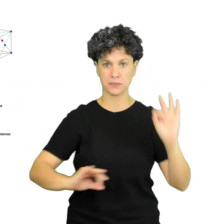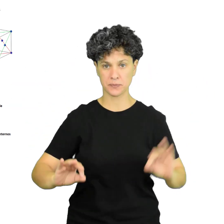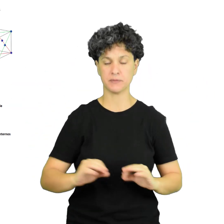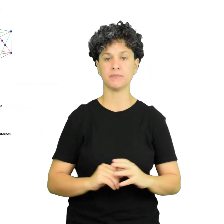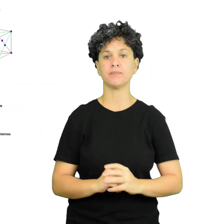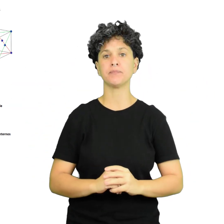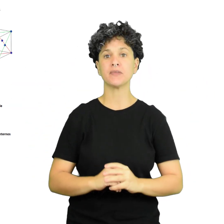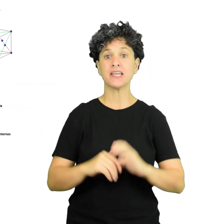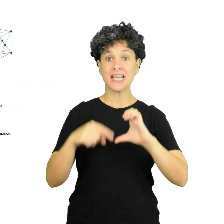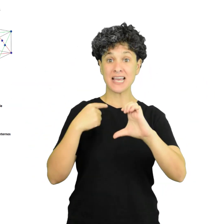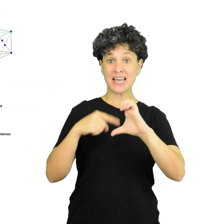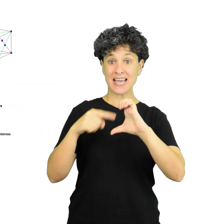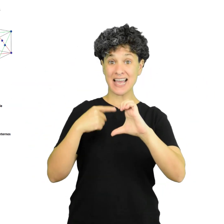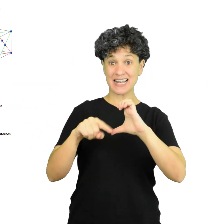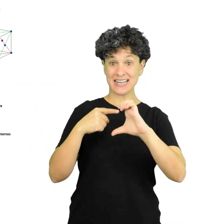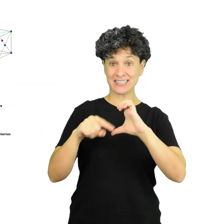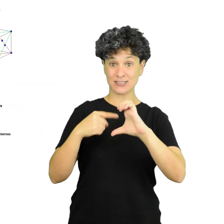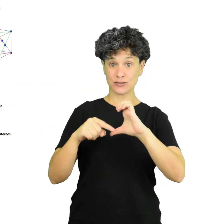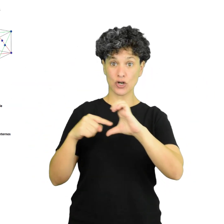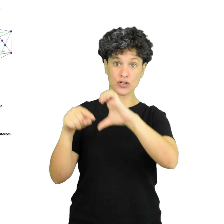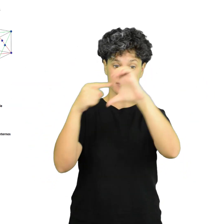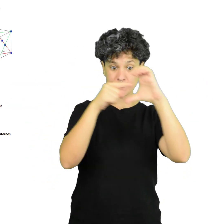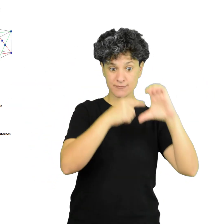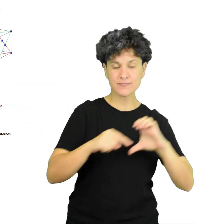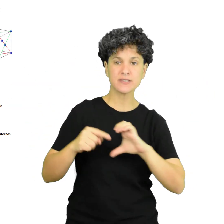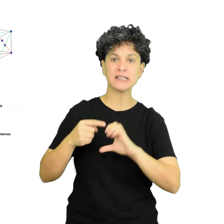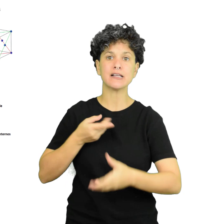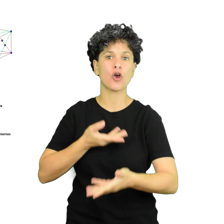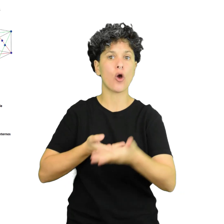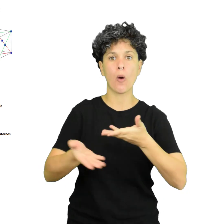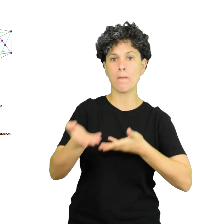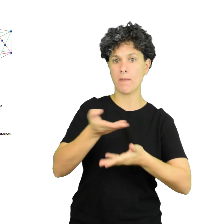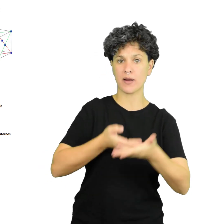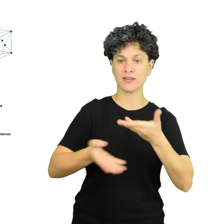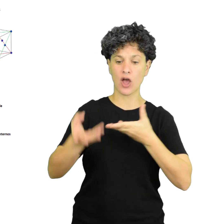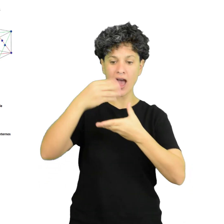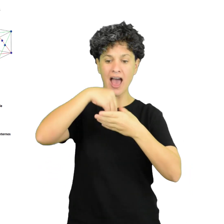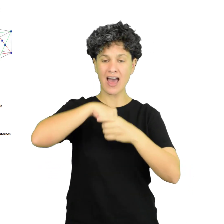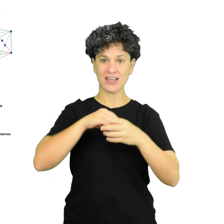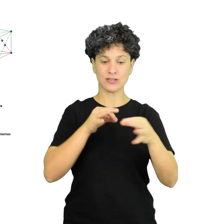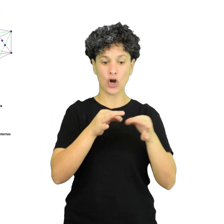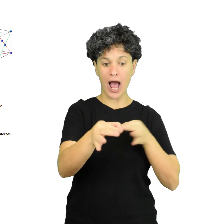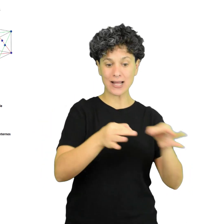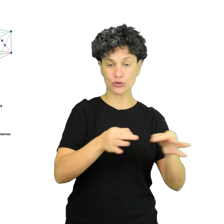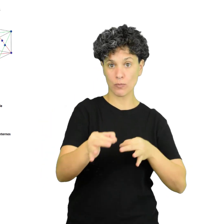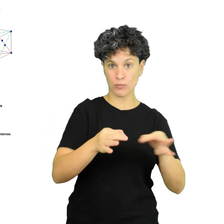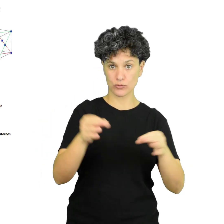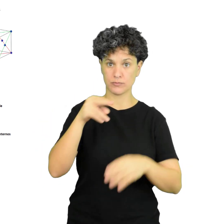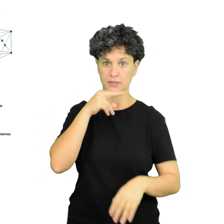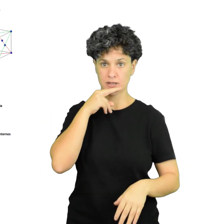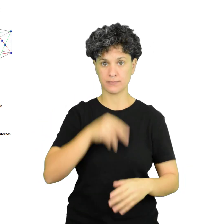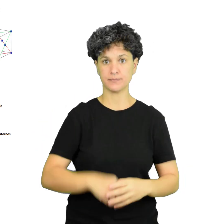Metal los electrones de valencia se comparten entre todos los átomos del metal